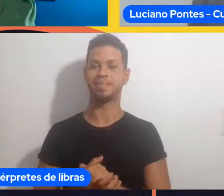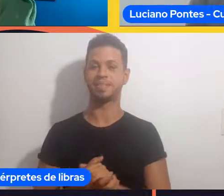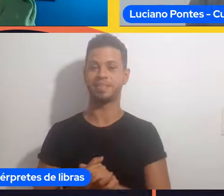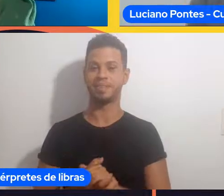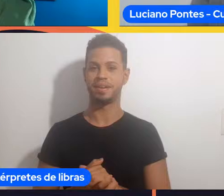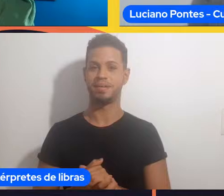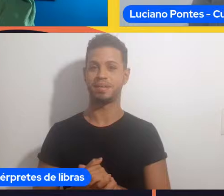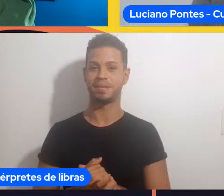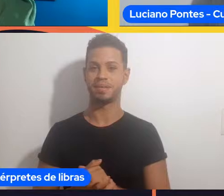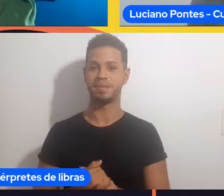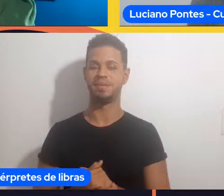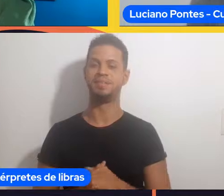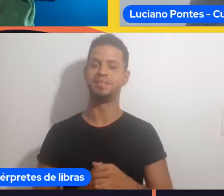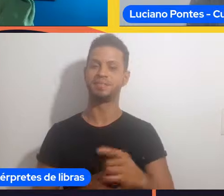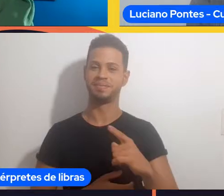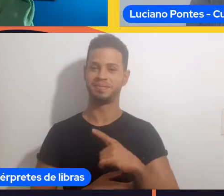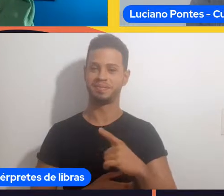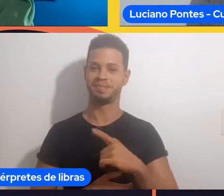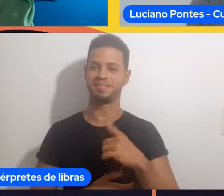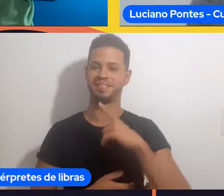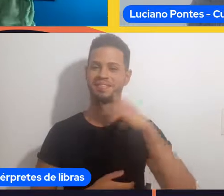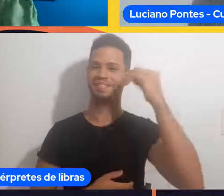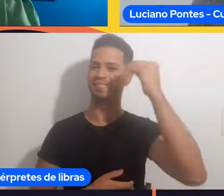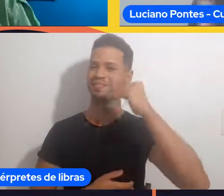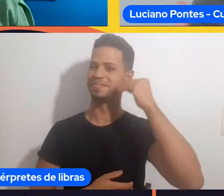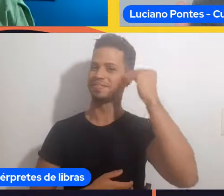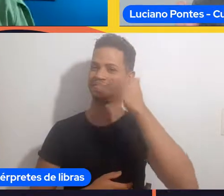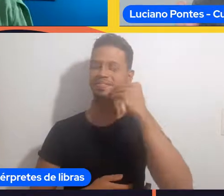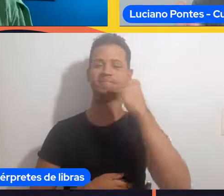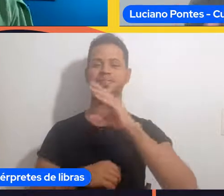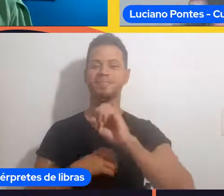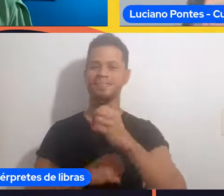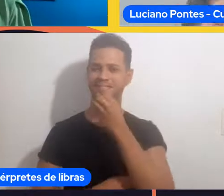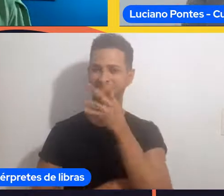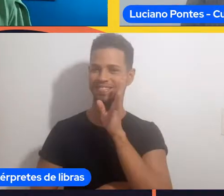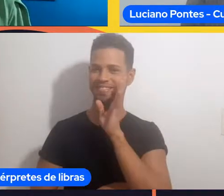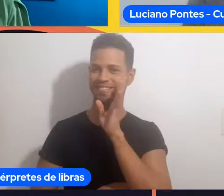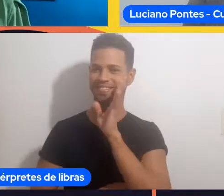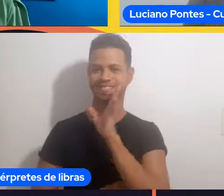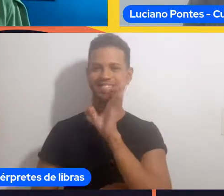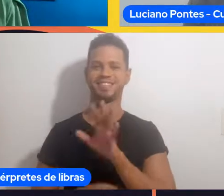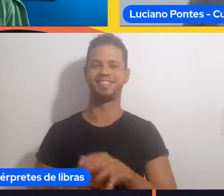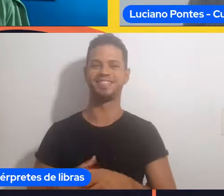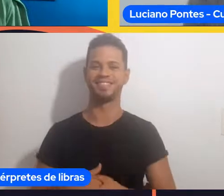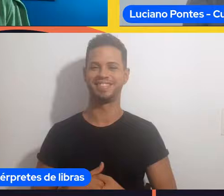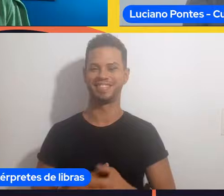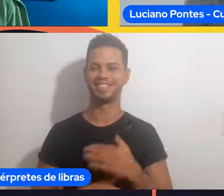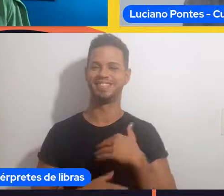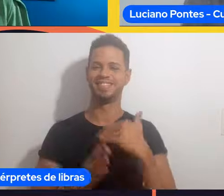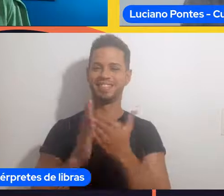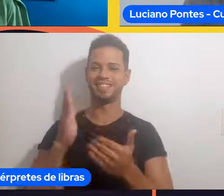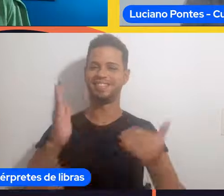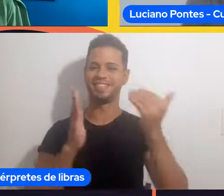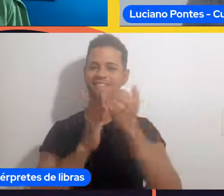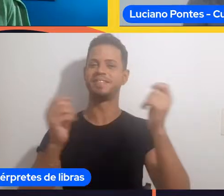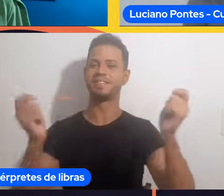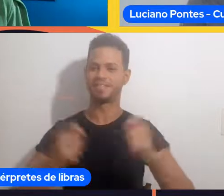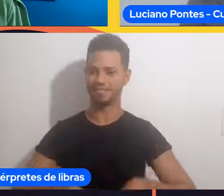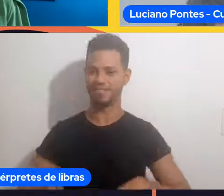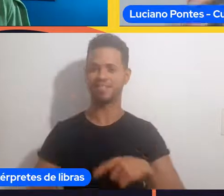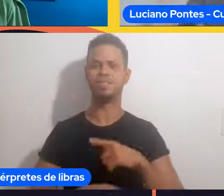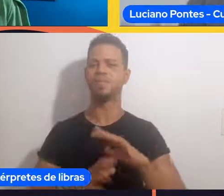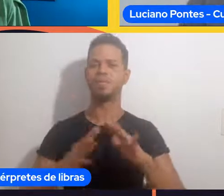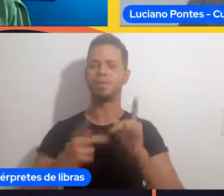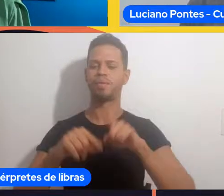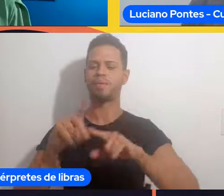nesse sentido da experiência, e aí é muito bacana porque você traz um dado muito concreto, o adulto pode escolher qual objeto a criança vai